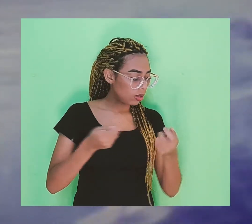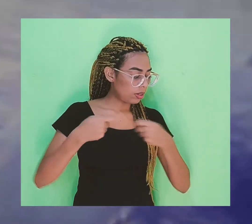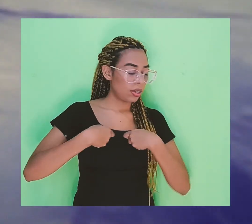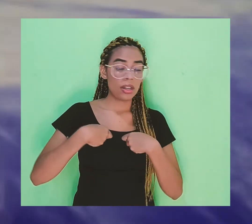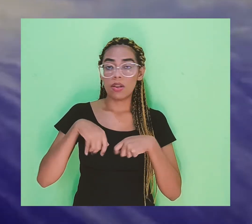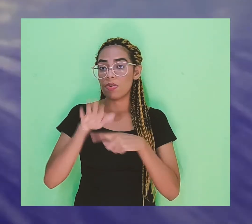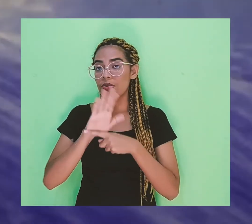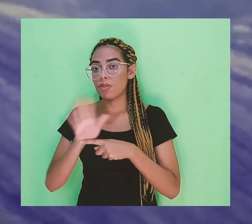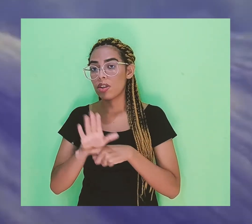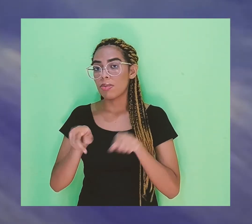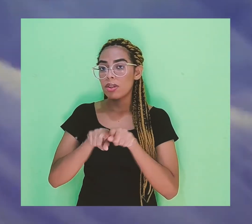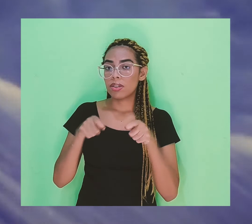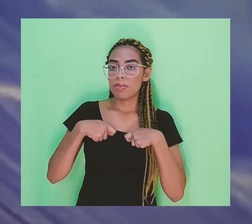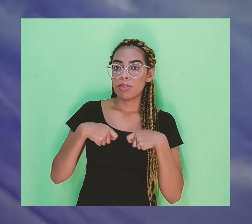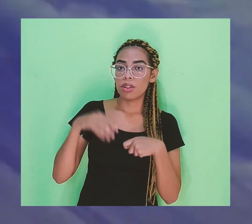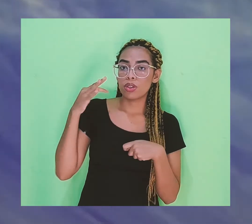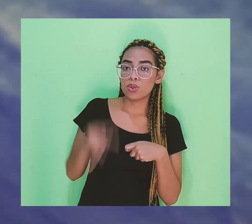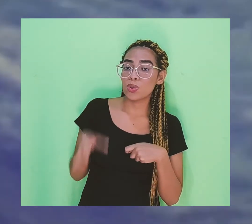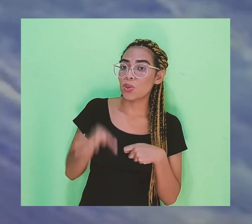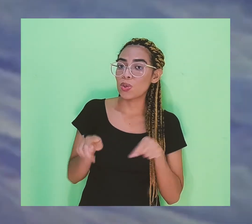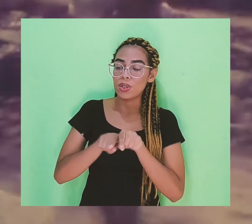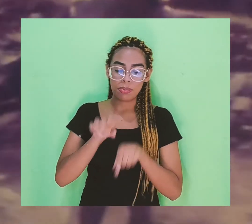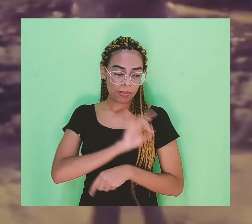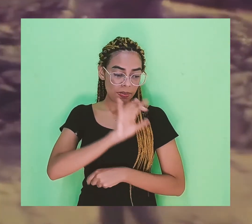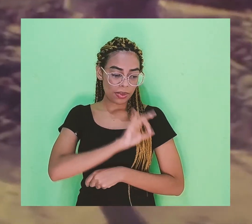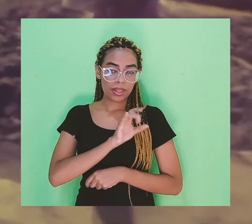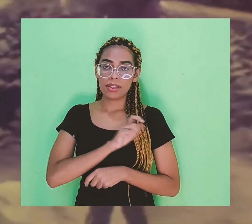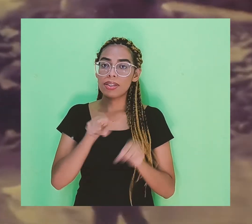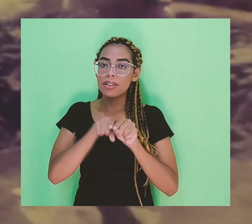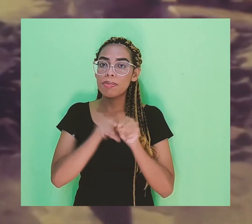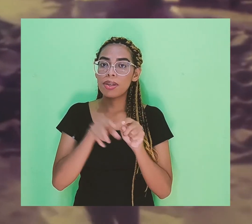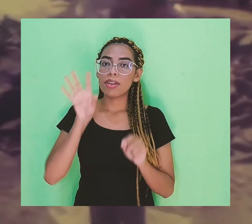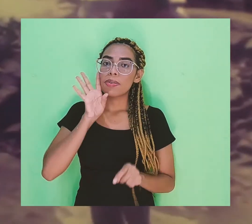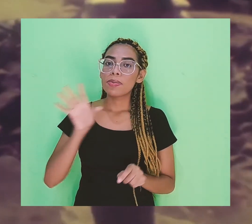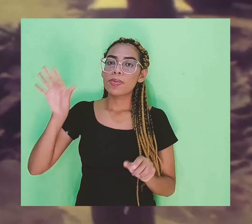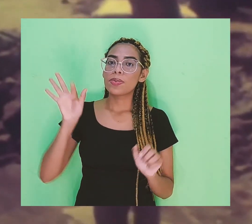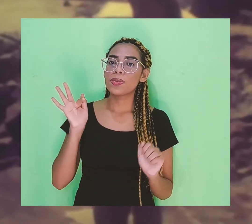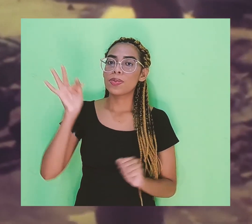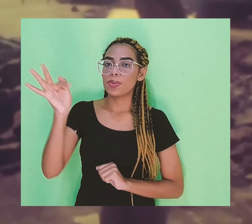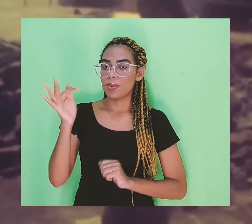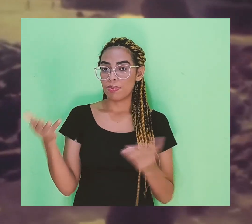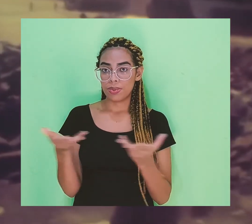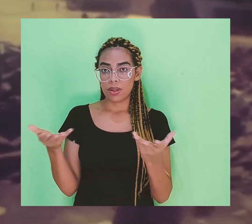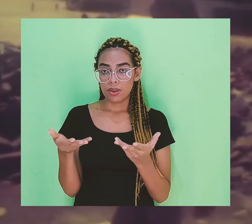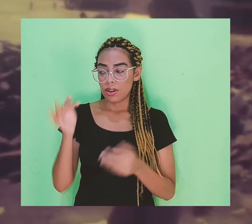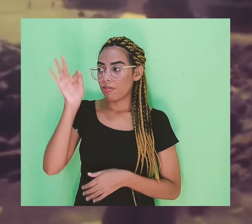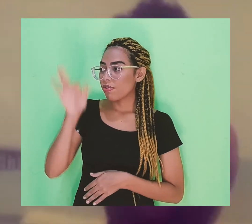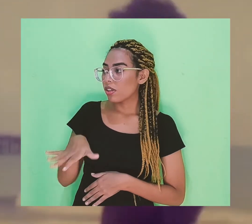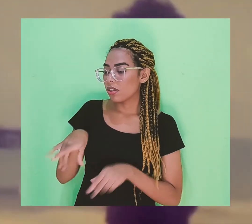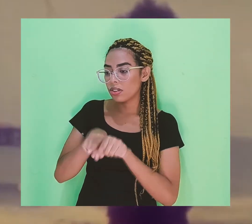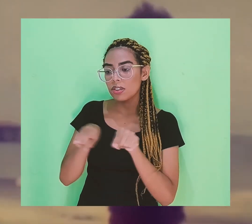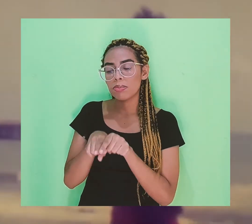filmes, tem, mas também falar das nossas dores, né? Nossos medos e também nossas utopias, né? Eu queria que tu desse um encerramento,